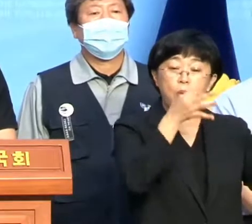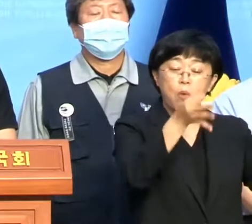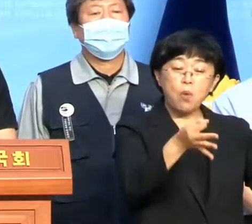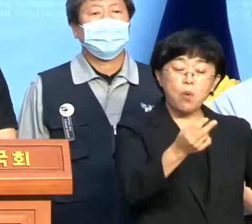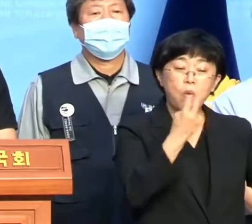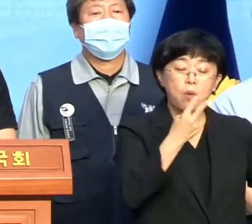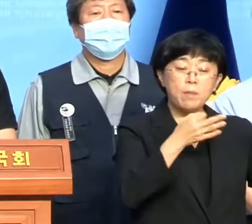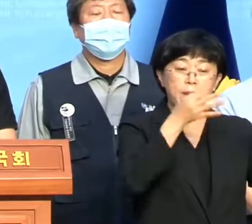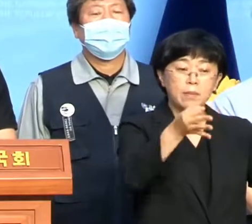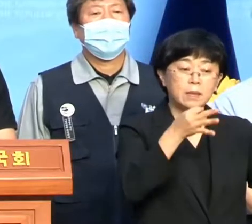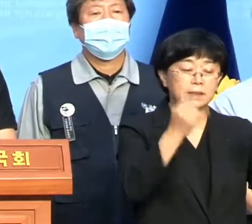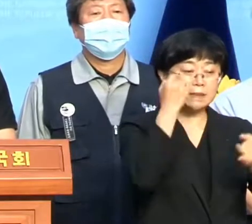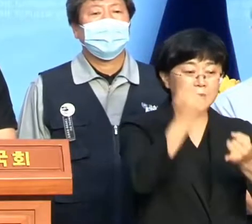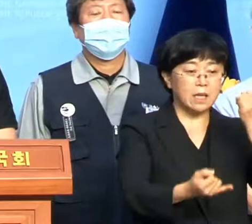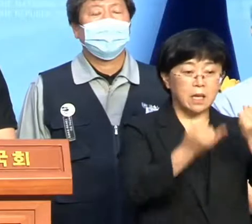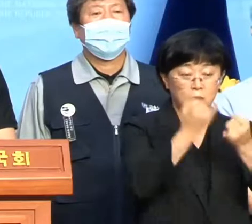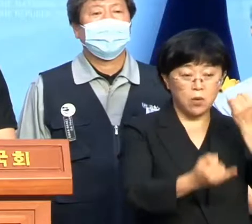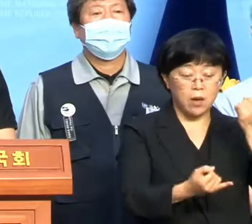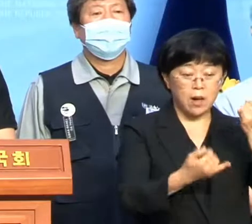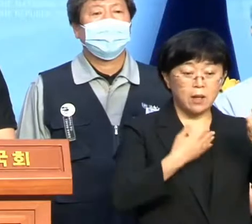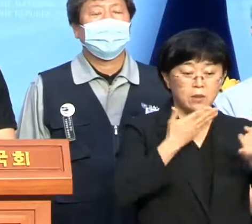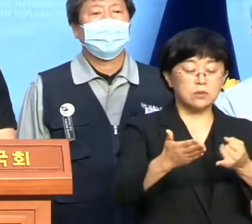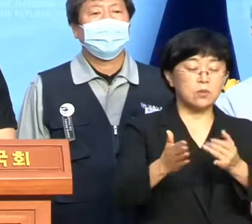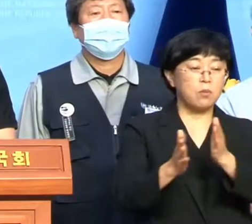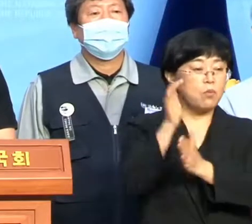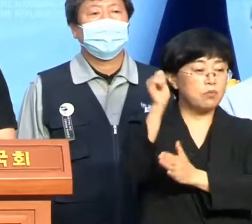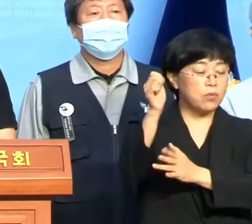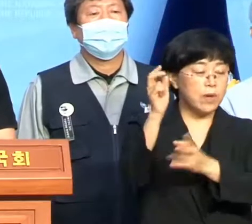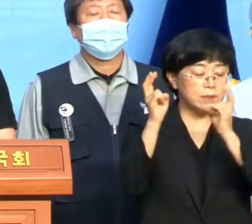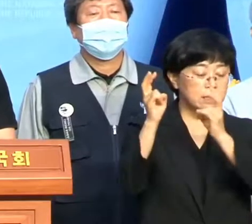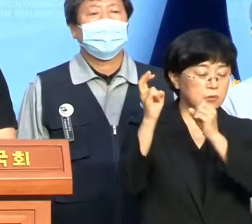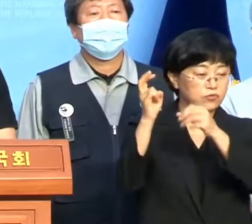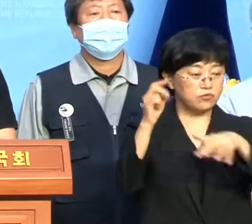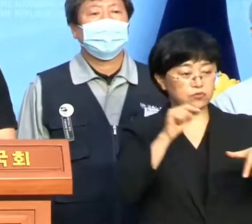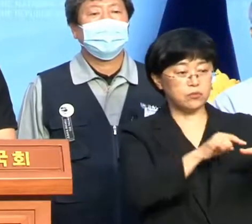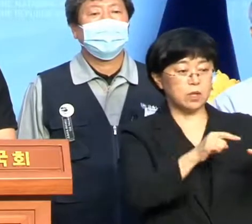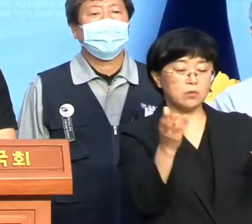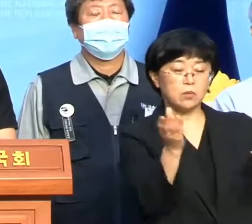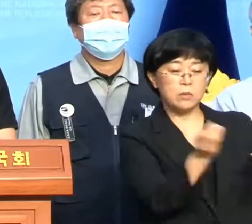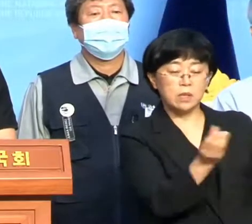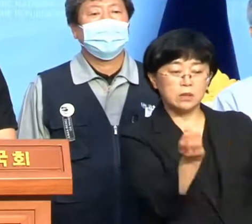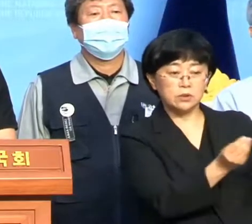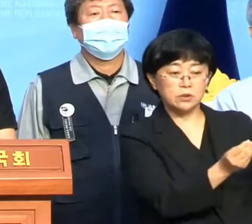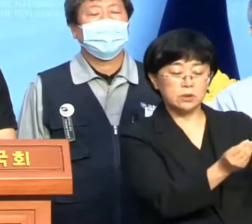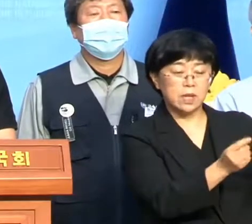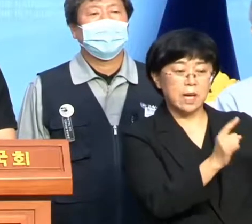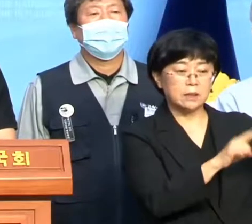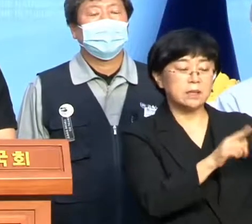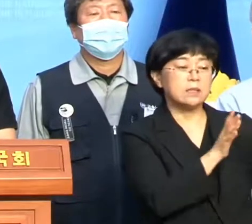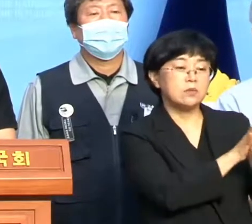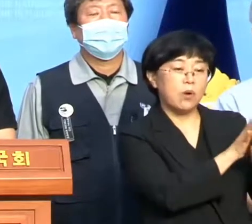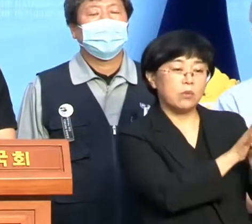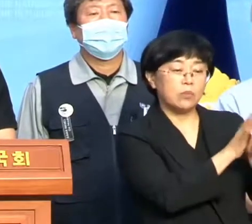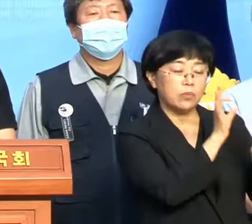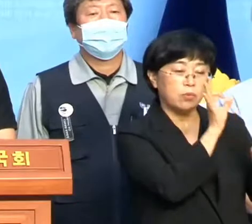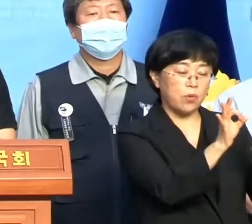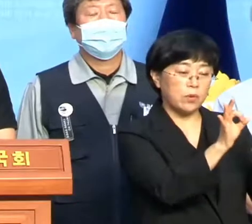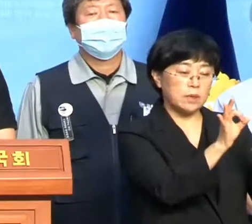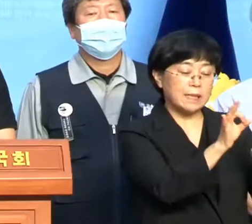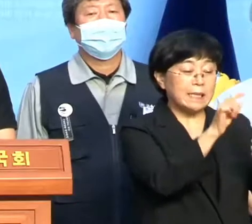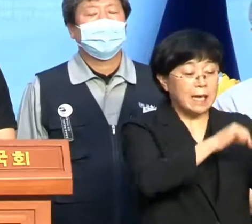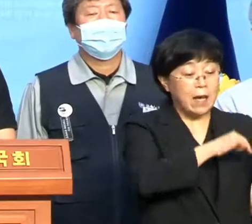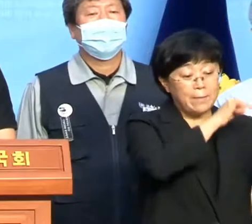파도로 안내하고 온 청해서 하청 에 빌려준 상생 지원금 상암 기괴한